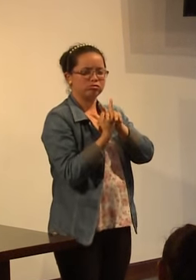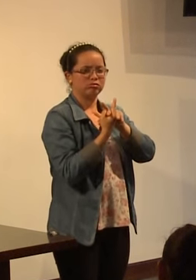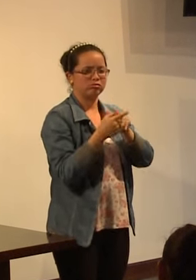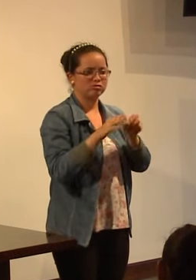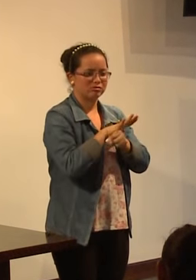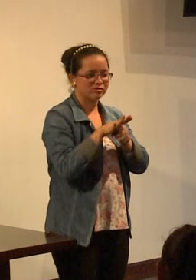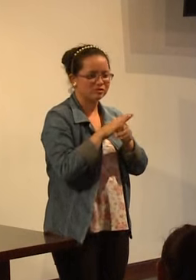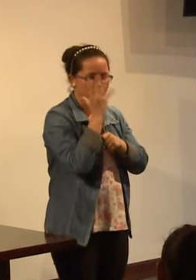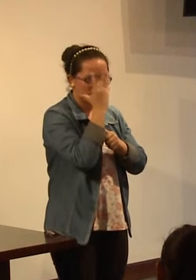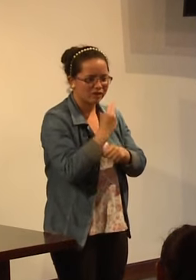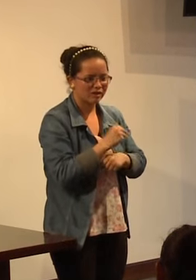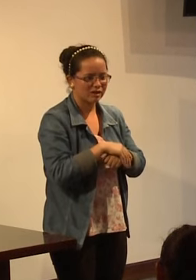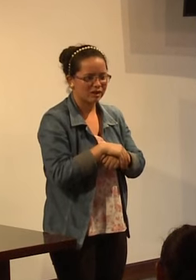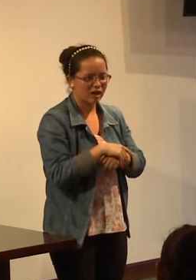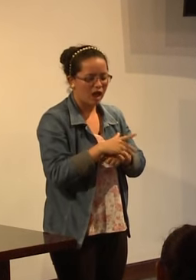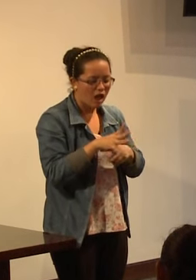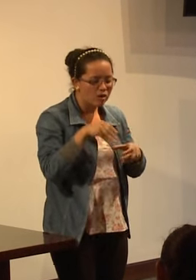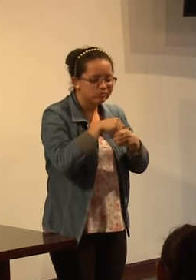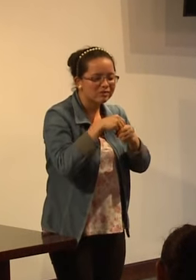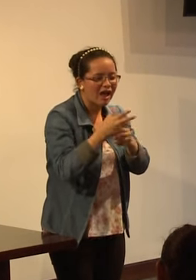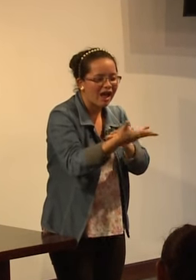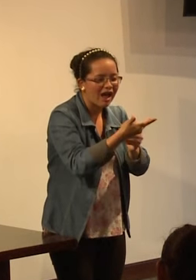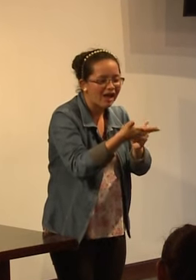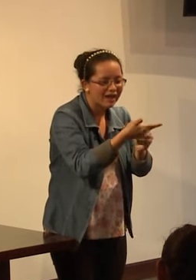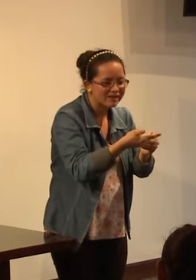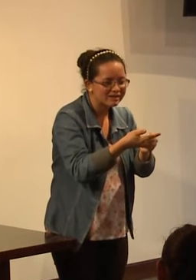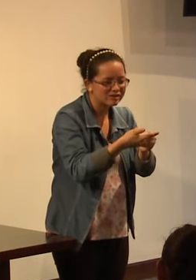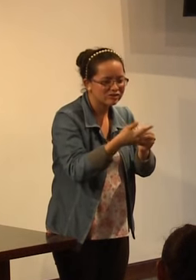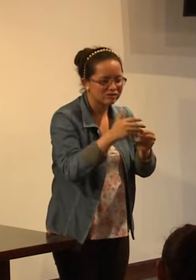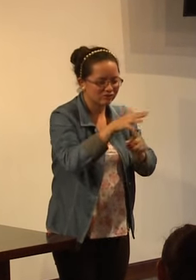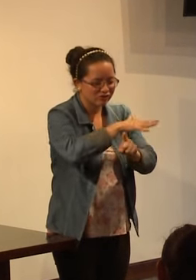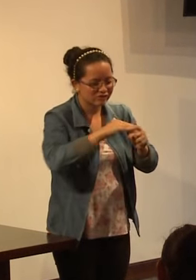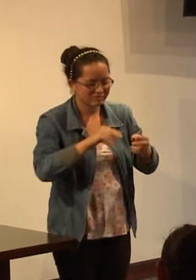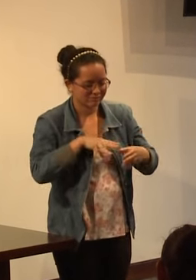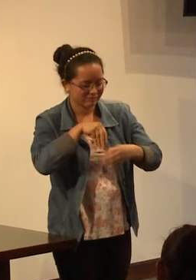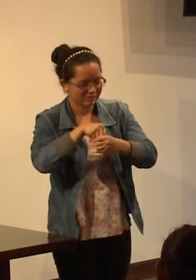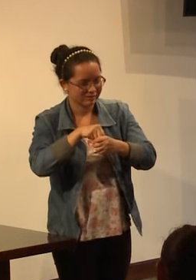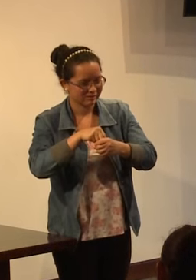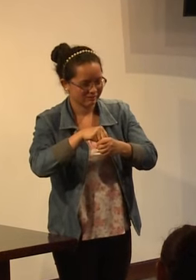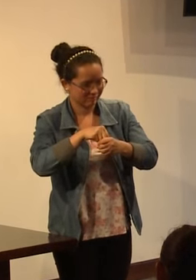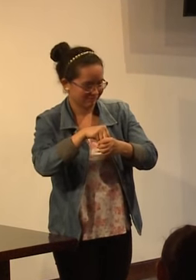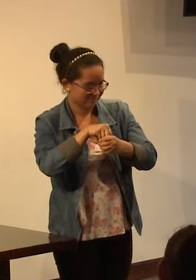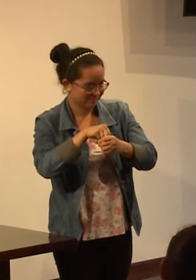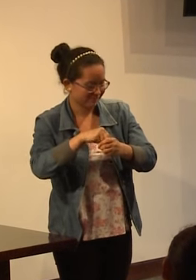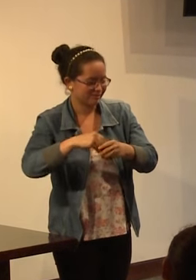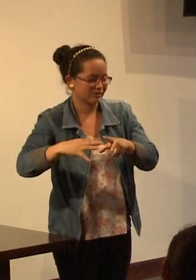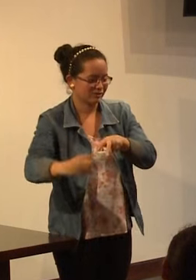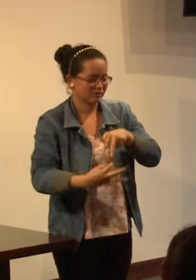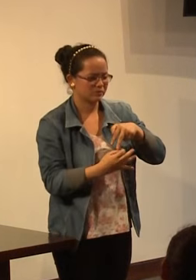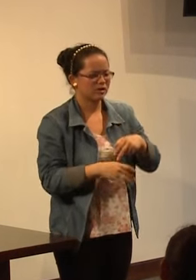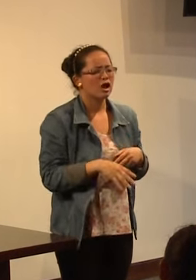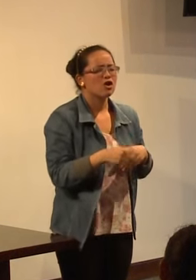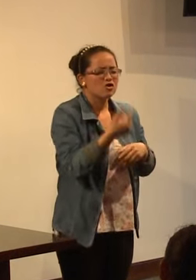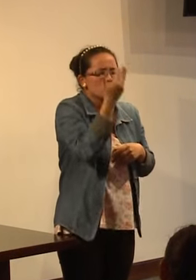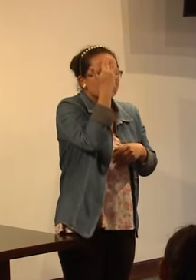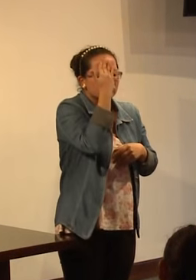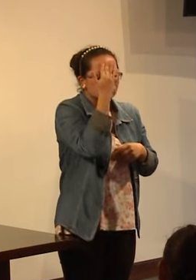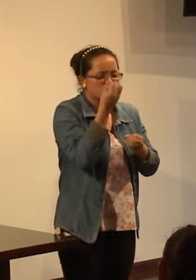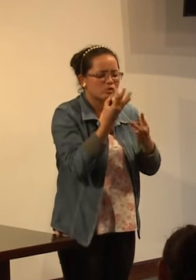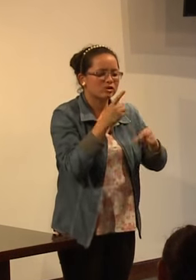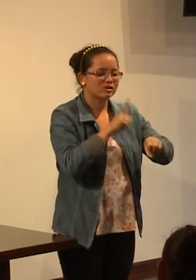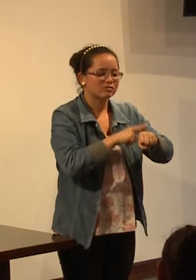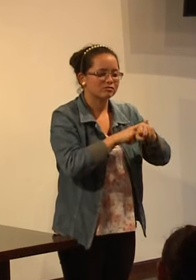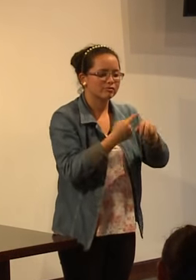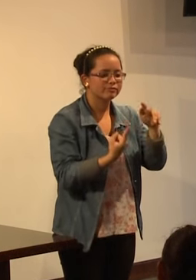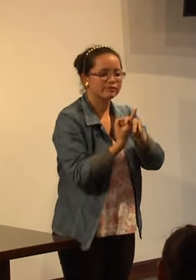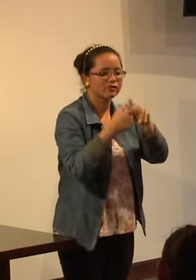por qué las artes en el contexto educativo. Y es que fíjense que ¿hace cuánto se inventó el cine? ¿Tienen ustedes noción de cuándo aparece la